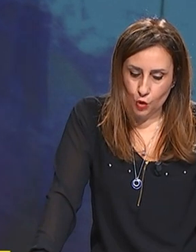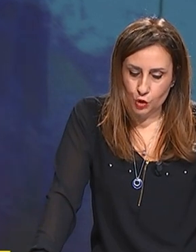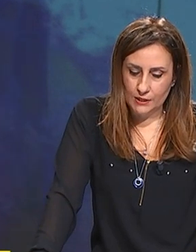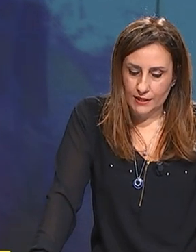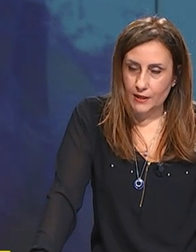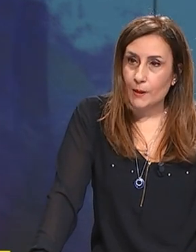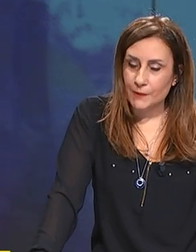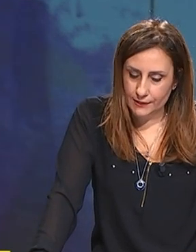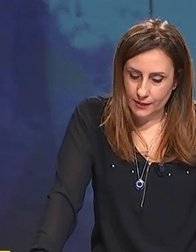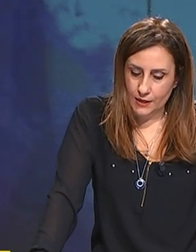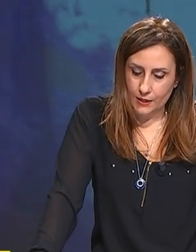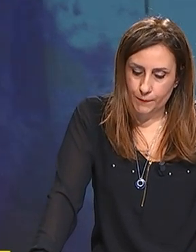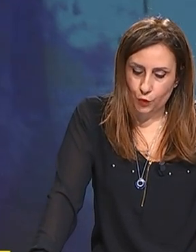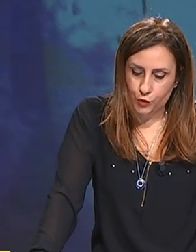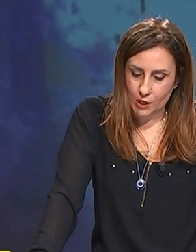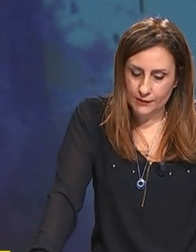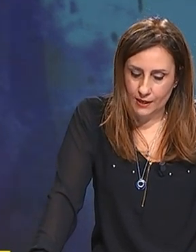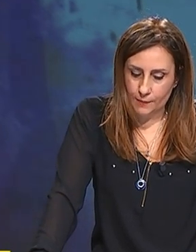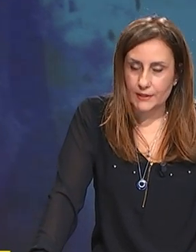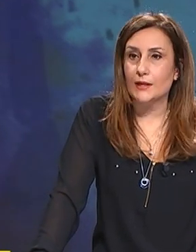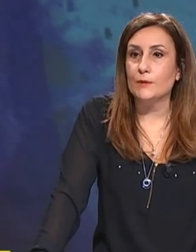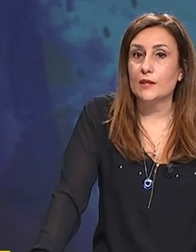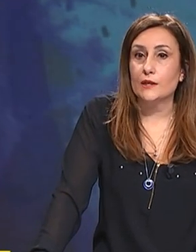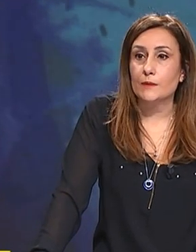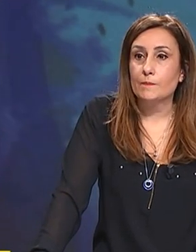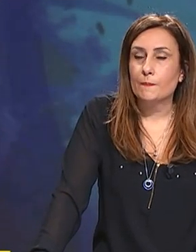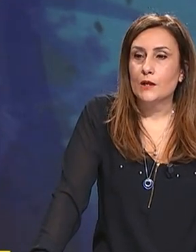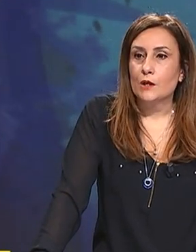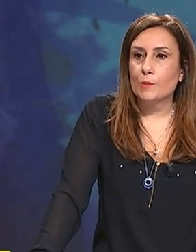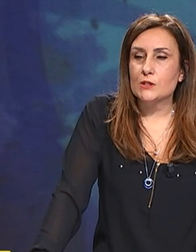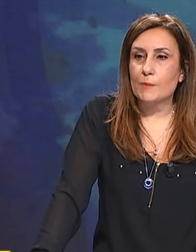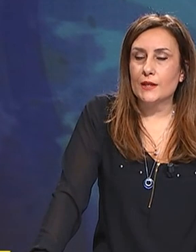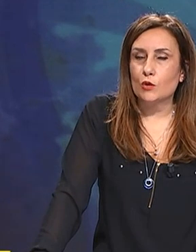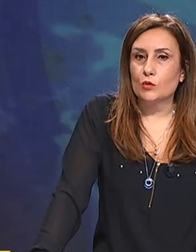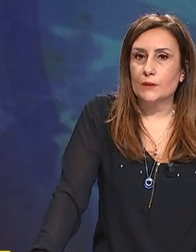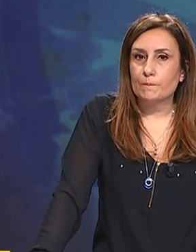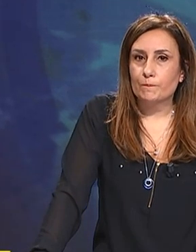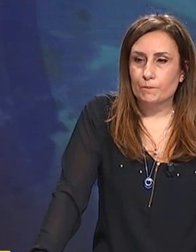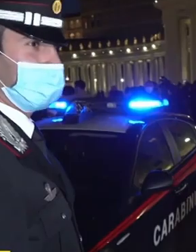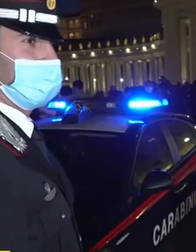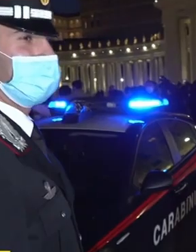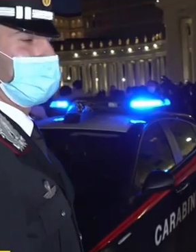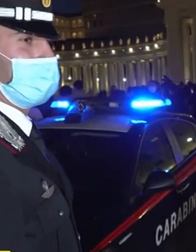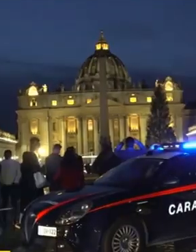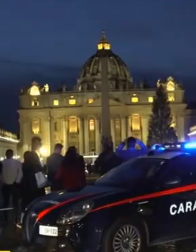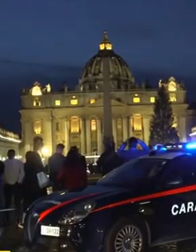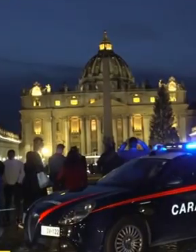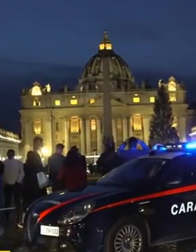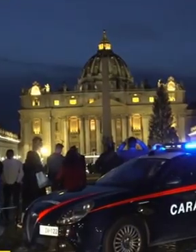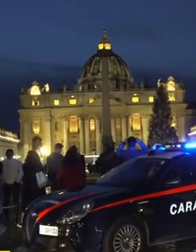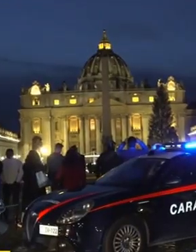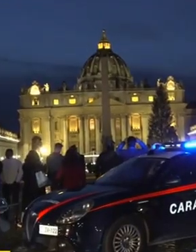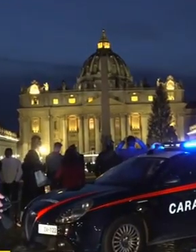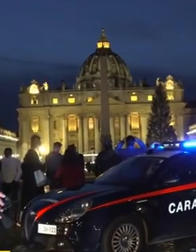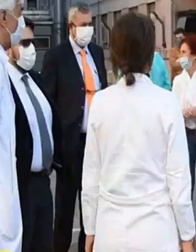203° corso dell'Accademia Militare per Ufficiali dell'Arma dei Carabinieri. Lo possiamo mandare in onda? Seguire le proprie ambizioni è l'istinto